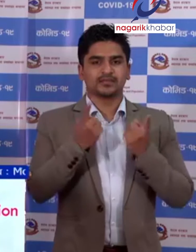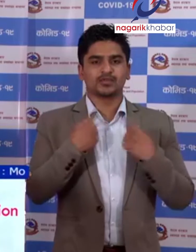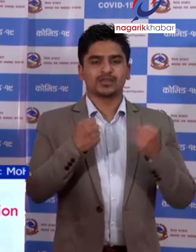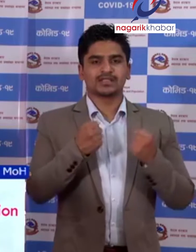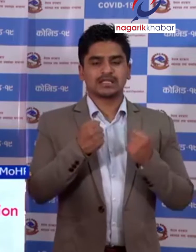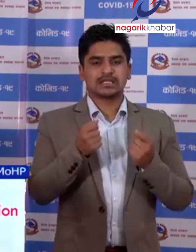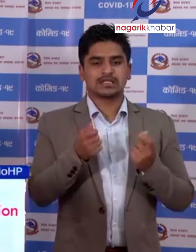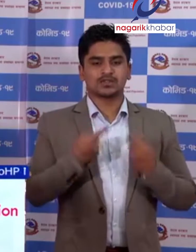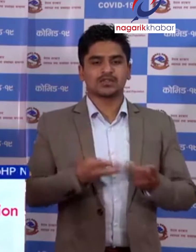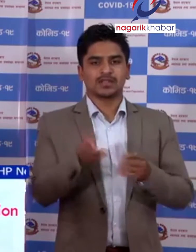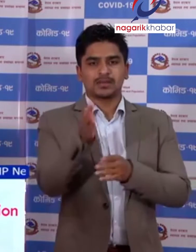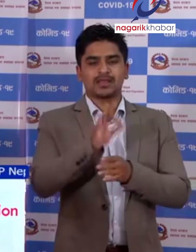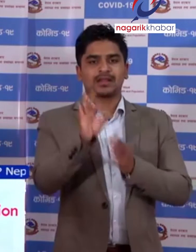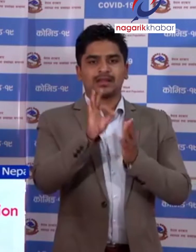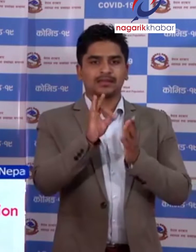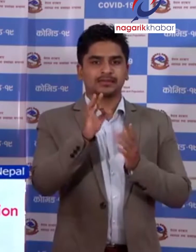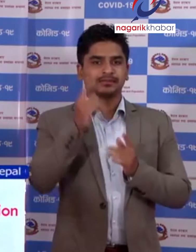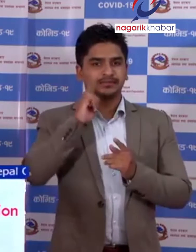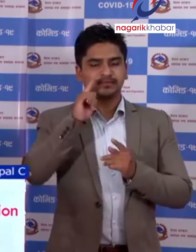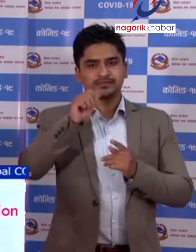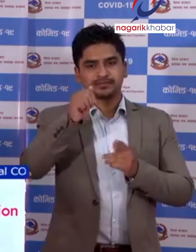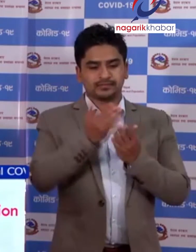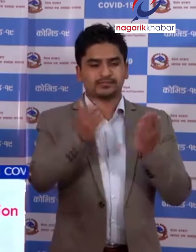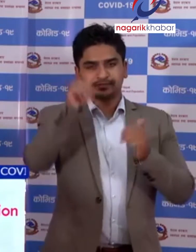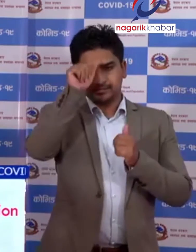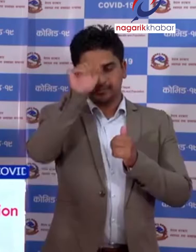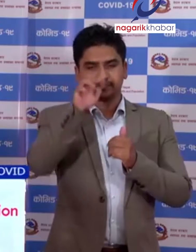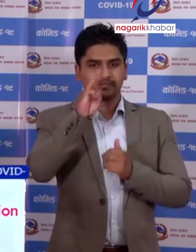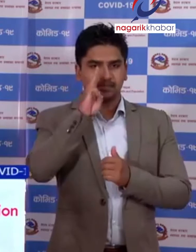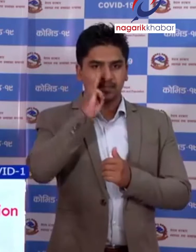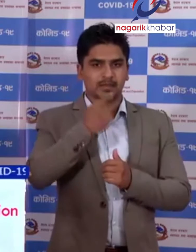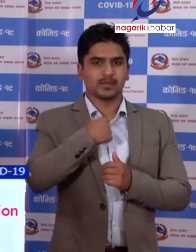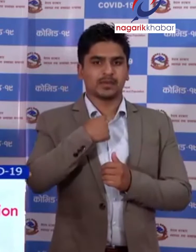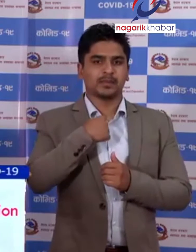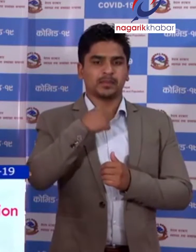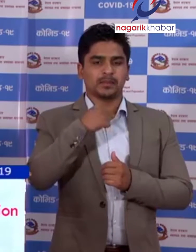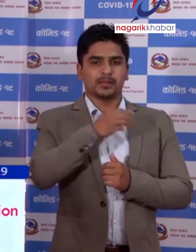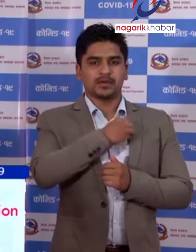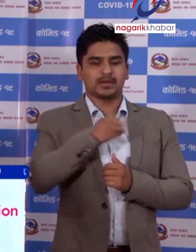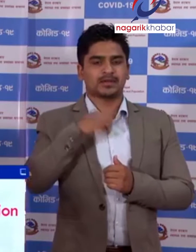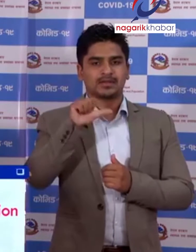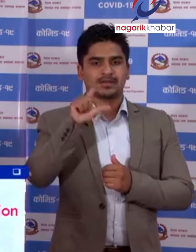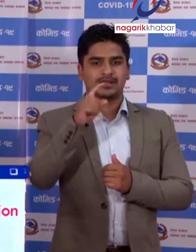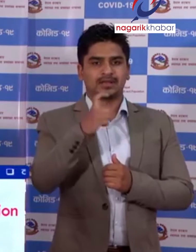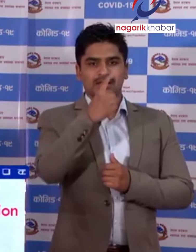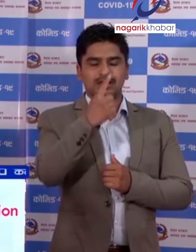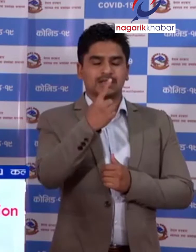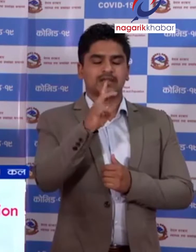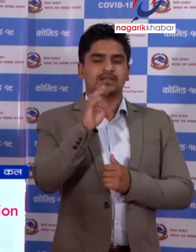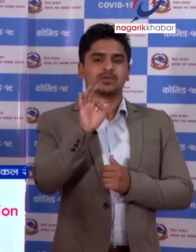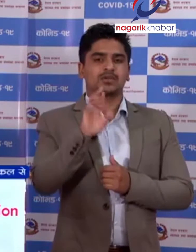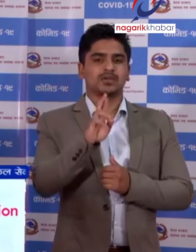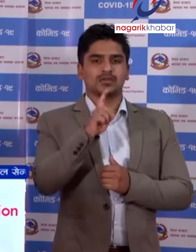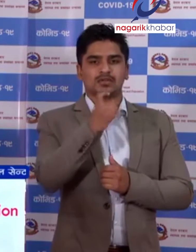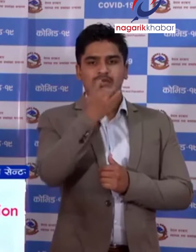स्वास्थ्य तथा जनसंख्या मंत्रालय को नियमित प्रेस ब्रिफिंग में म डाक्टर जागेश्वर गौतम प्रवक्ता